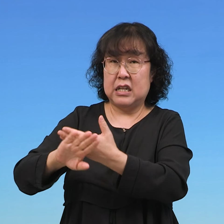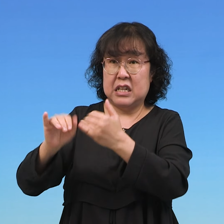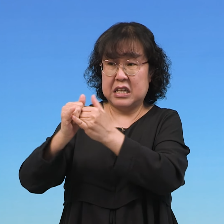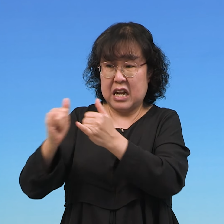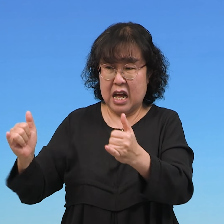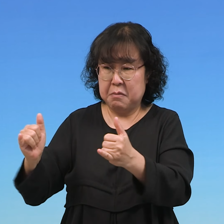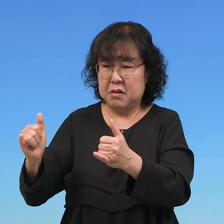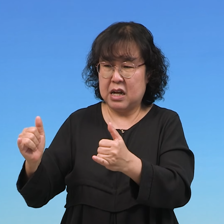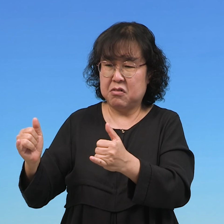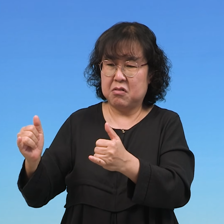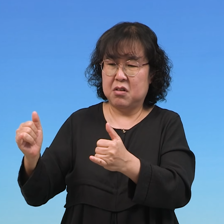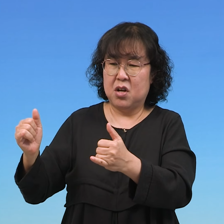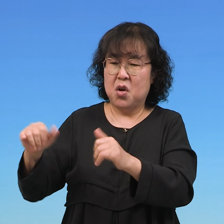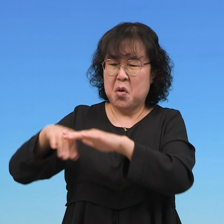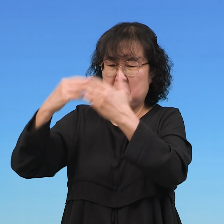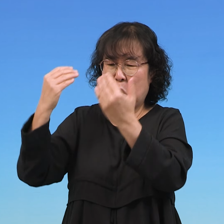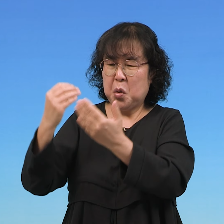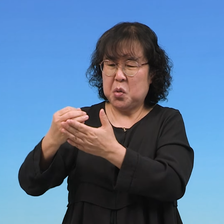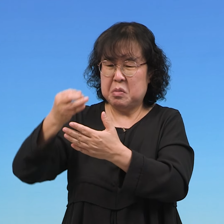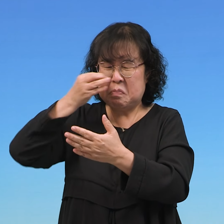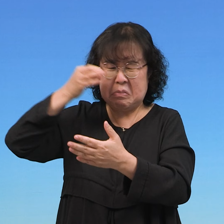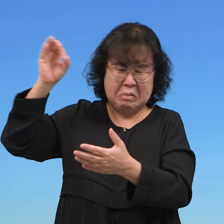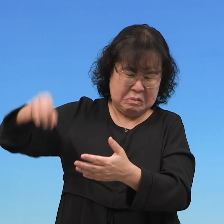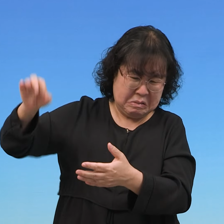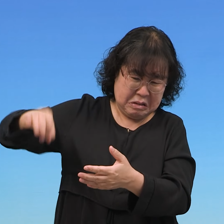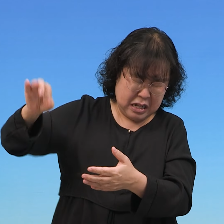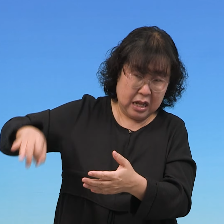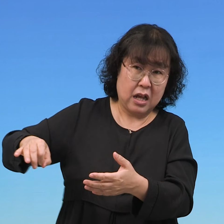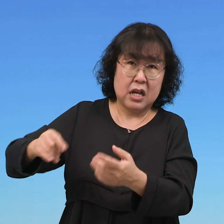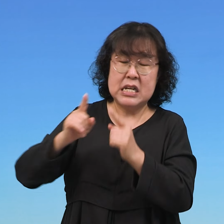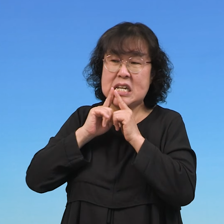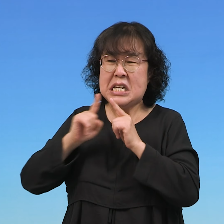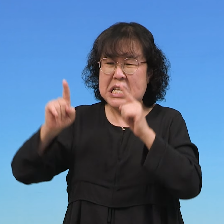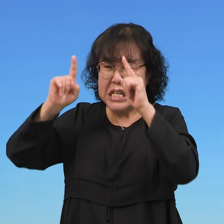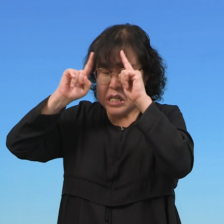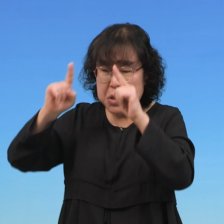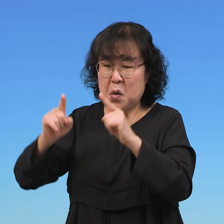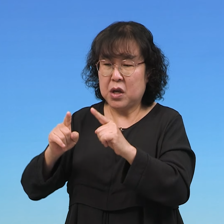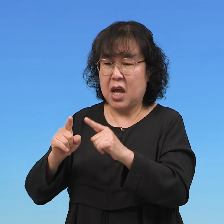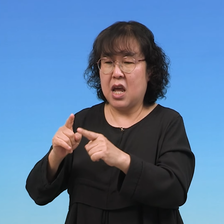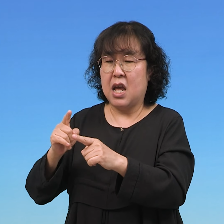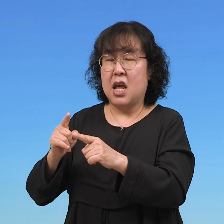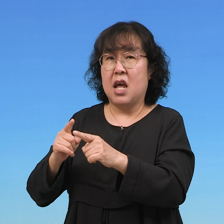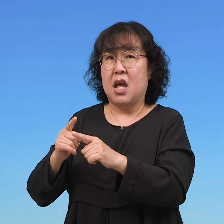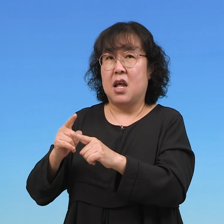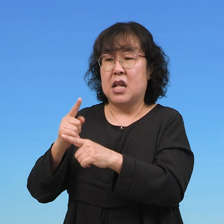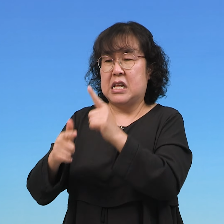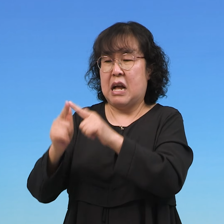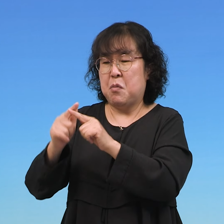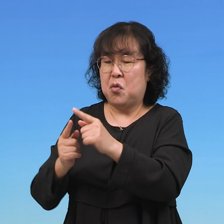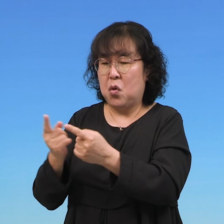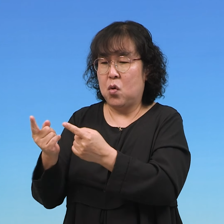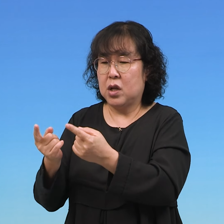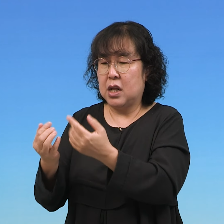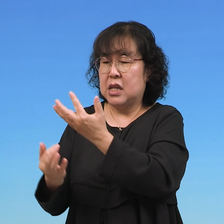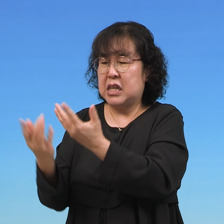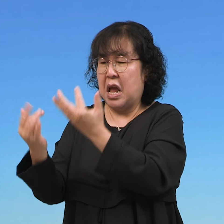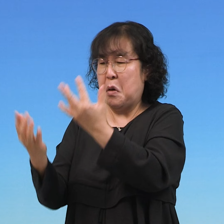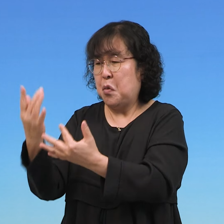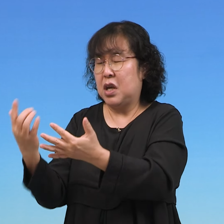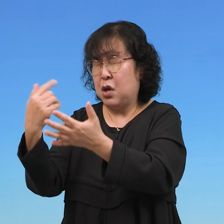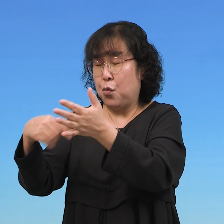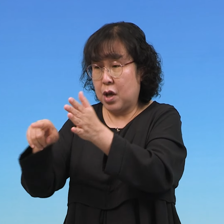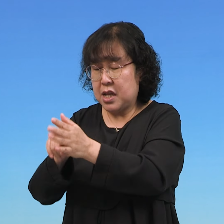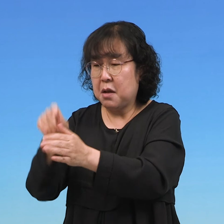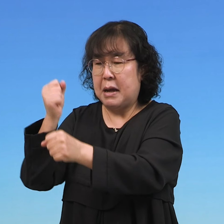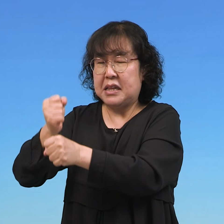쓸데없는 인간들인데 지옥의 불쏘시개 감으로 서려고 이것들을 만들었다. 이런